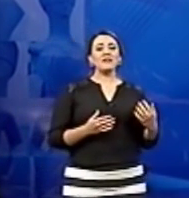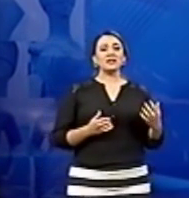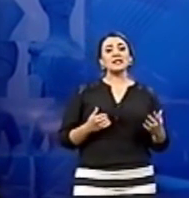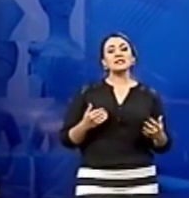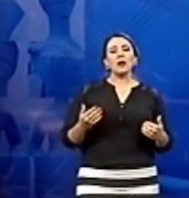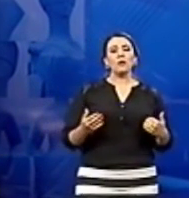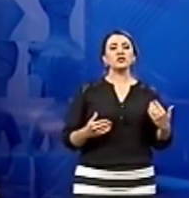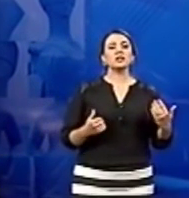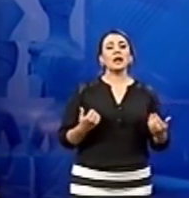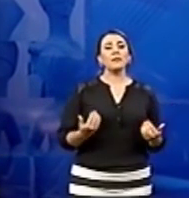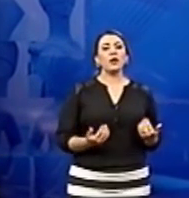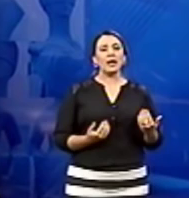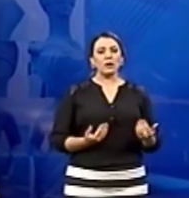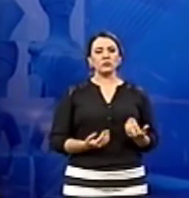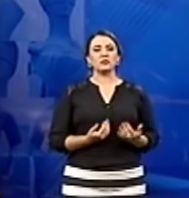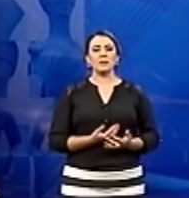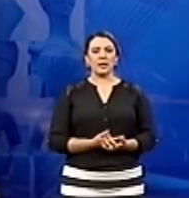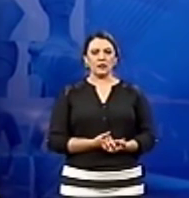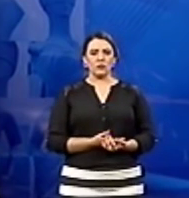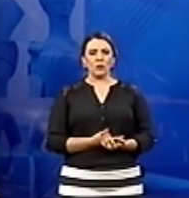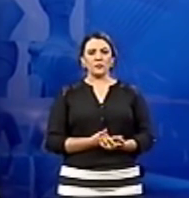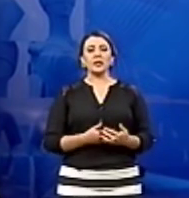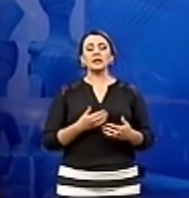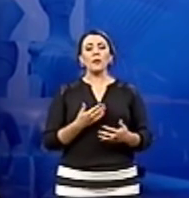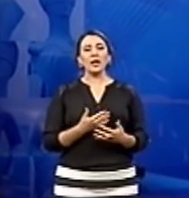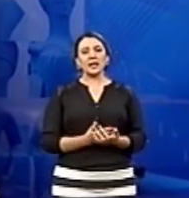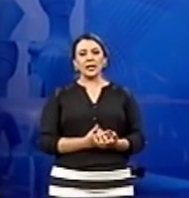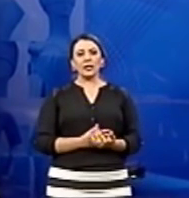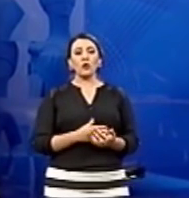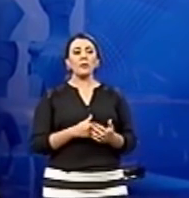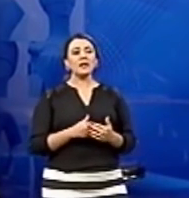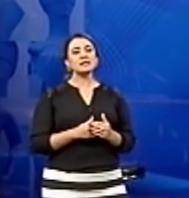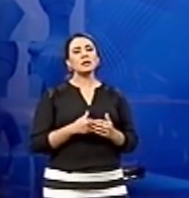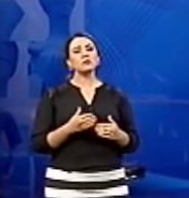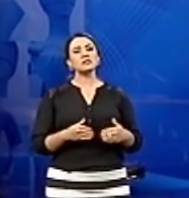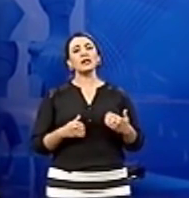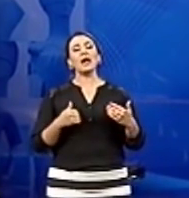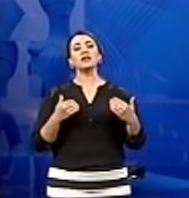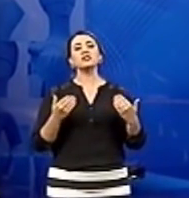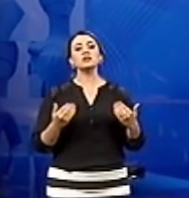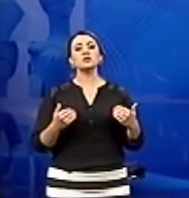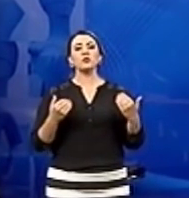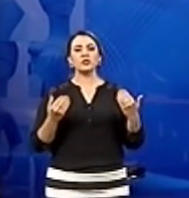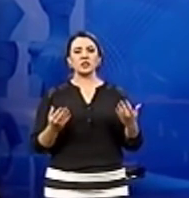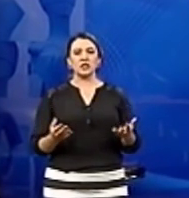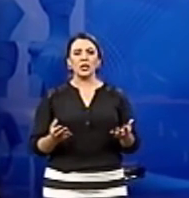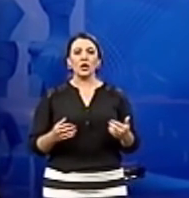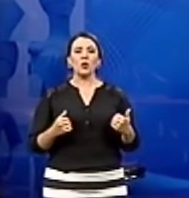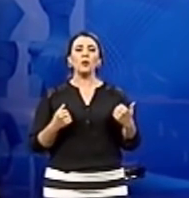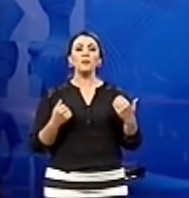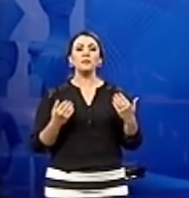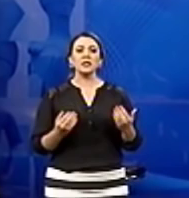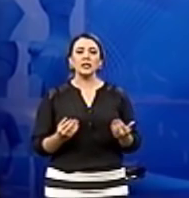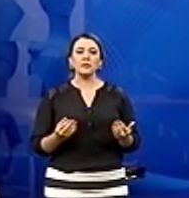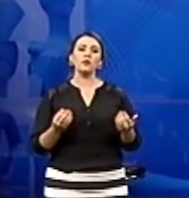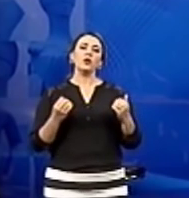falava da saúde e da moral do trabalhador. Então, aqui começam-se a discutir o mínimo